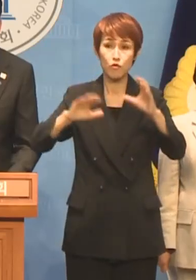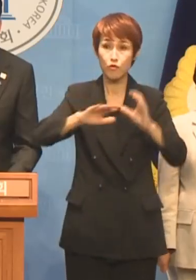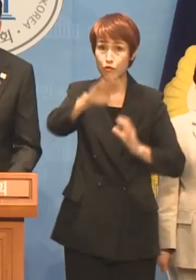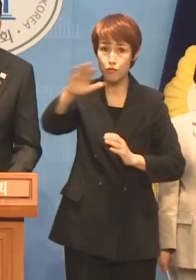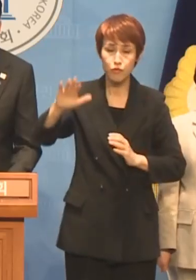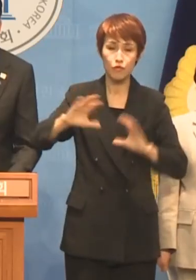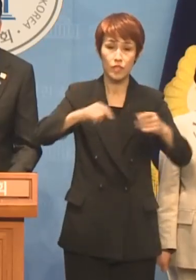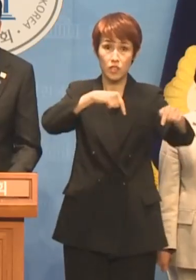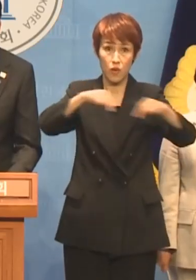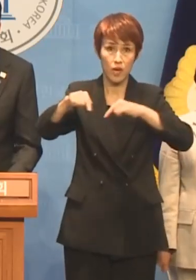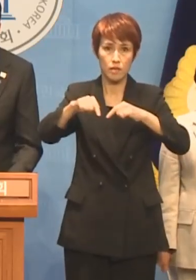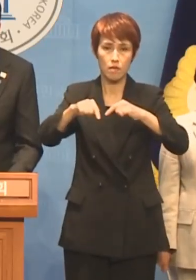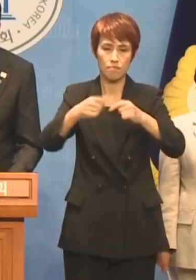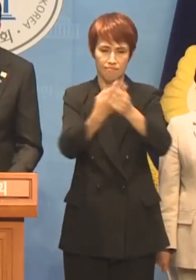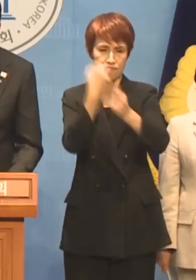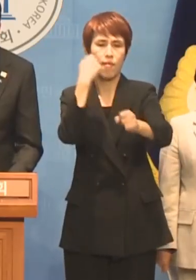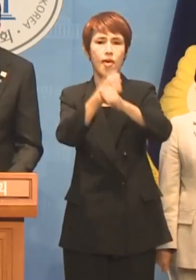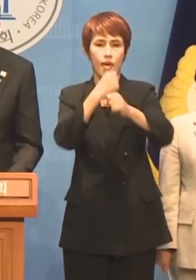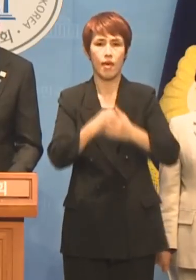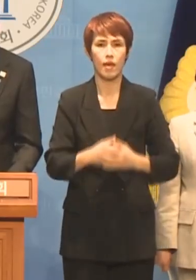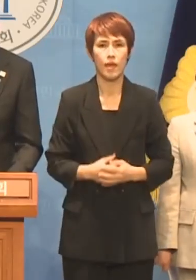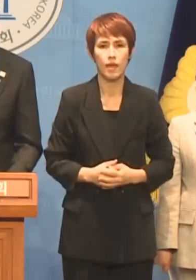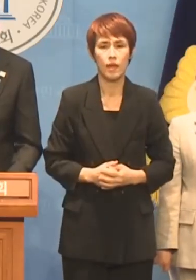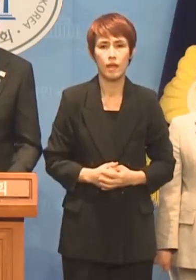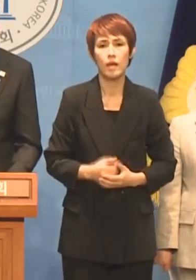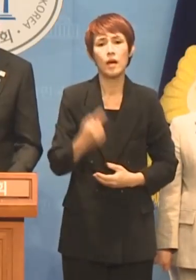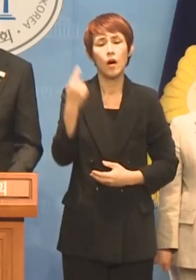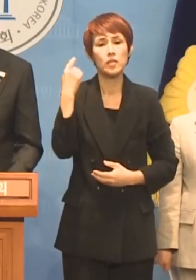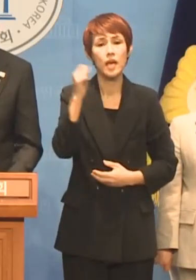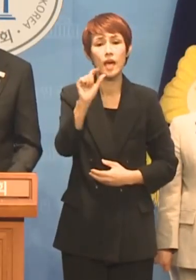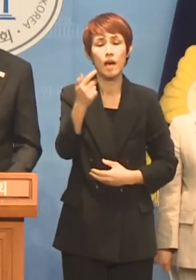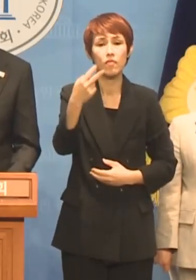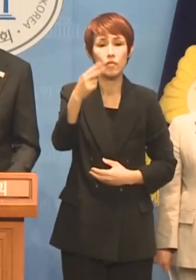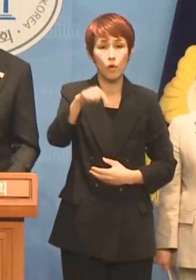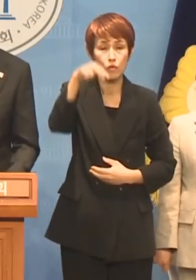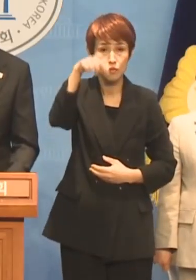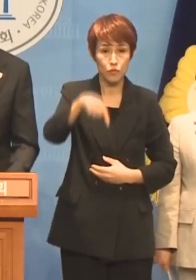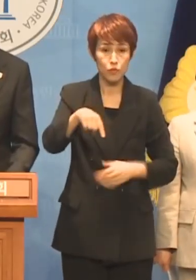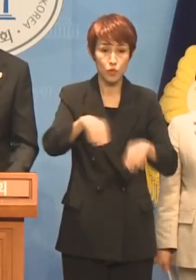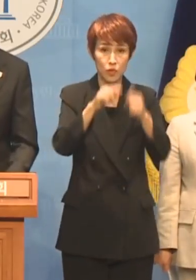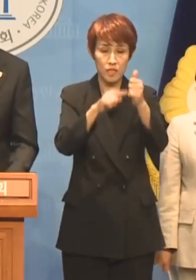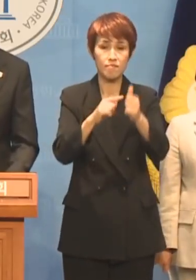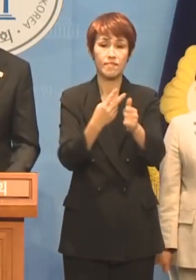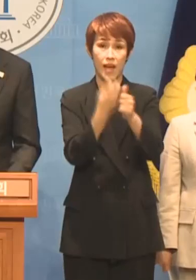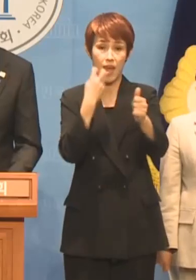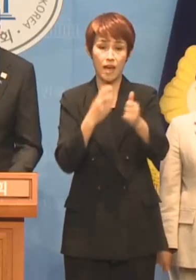국정에서 파내겠습니다. 어제 한덕수 총리 탄핵 소추안이